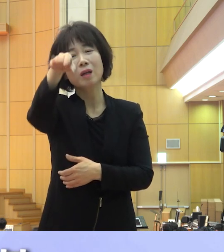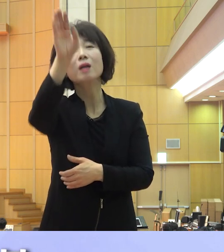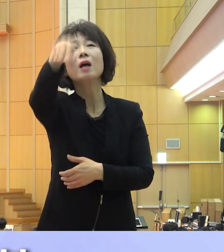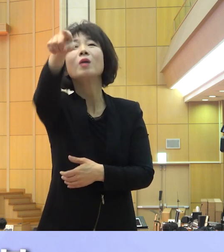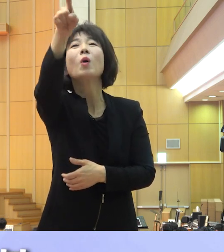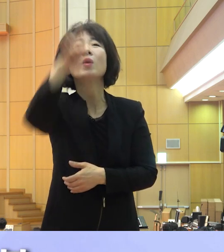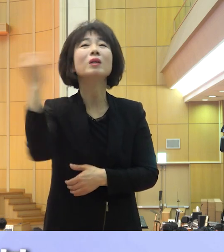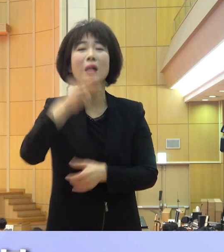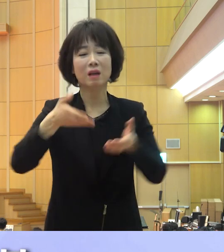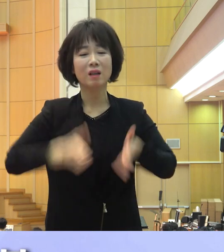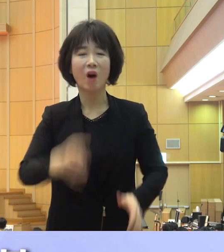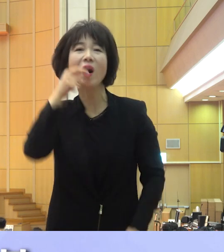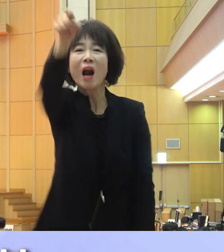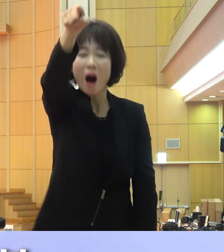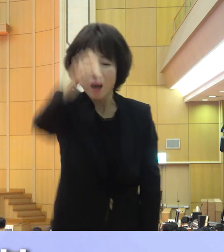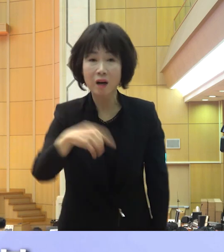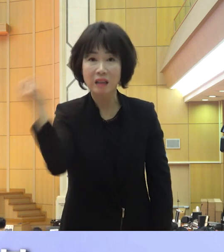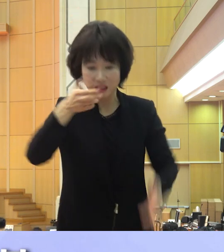거듭나거라.